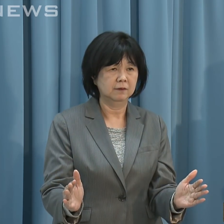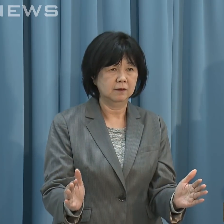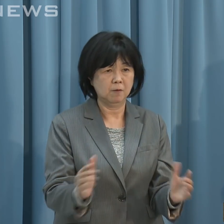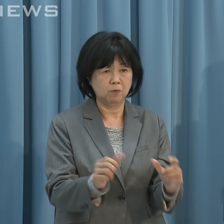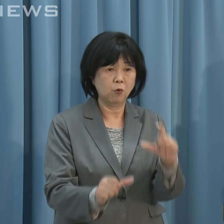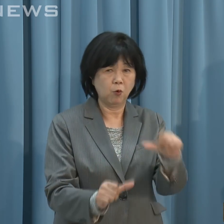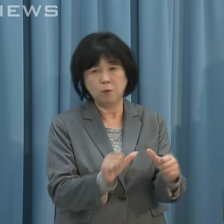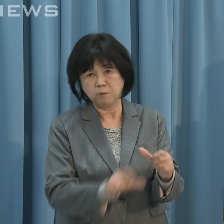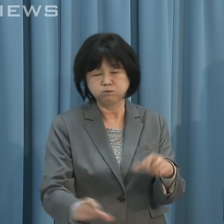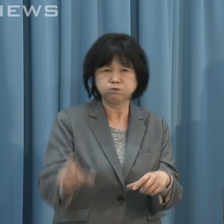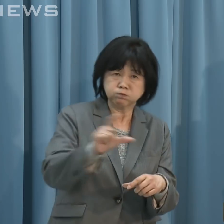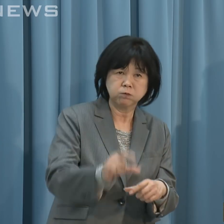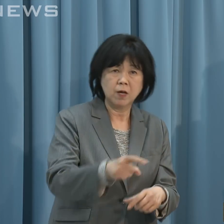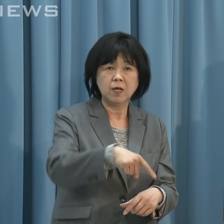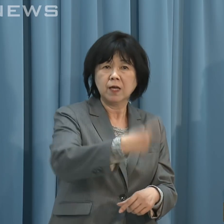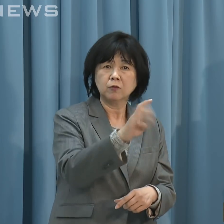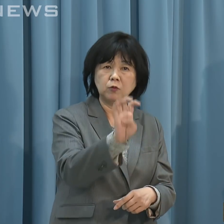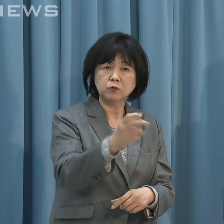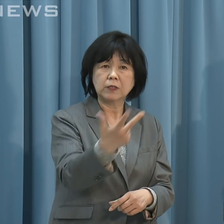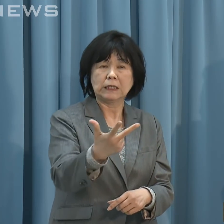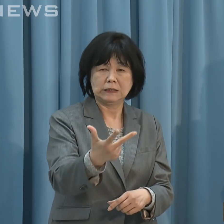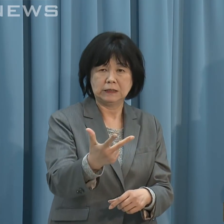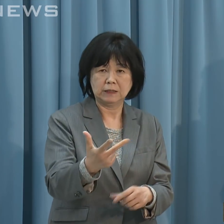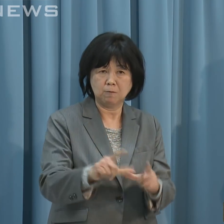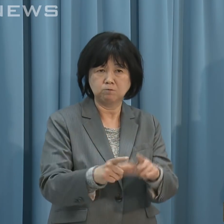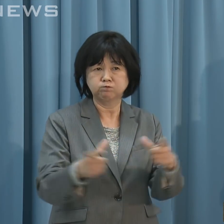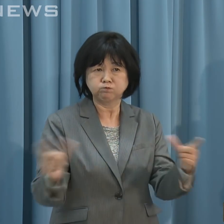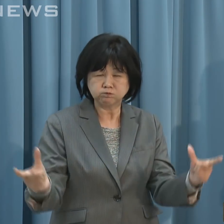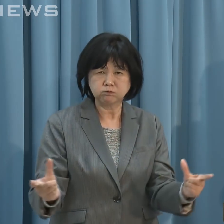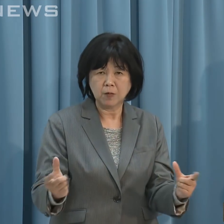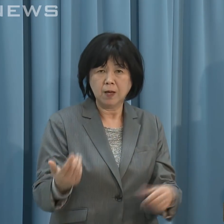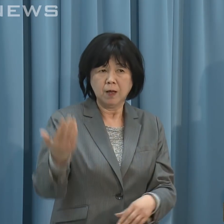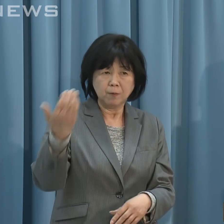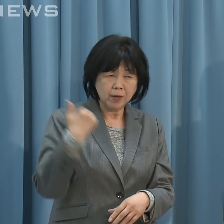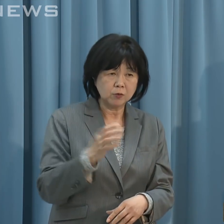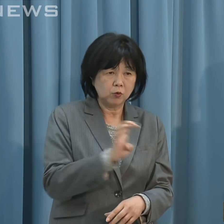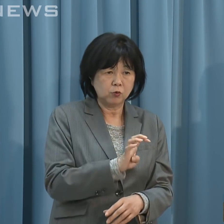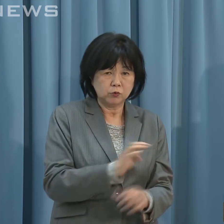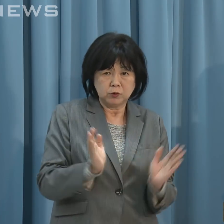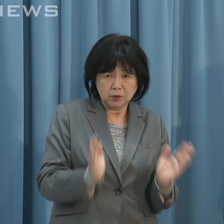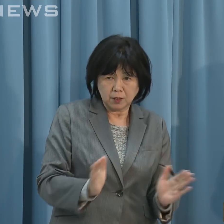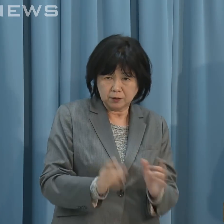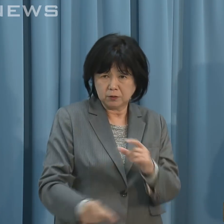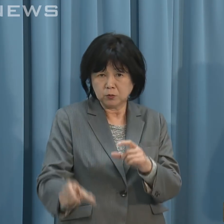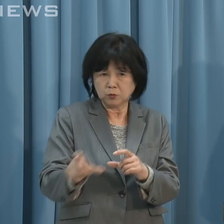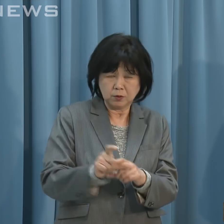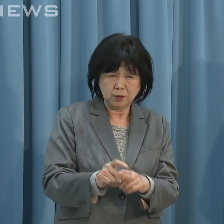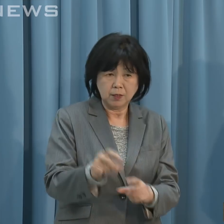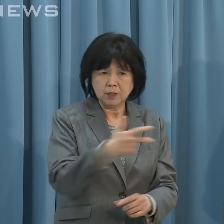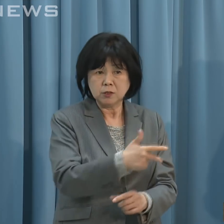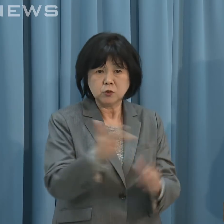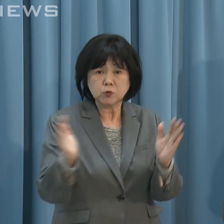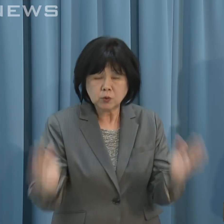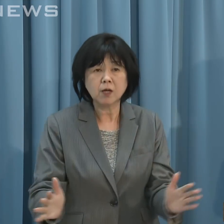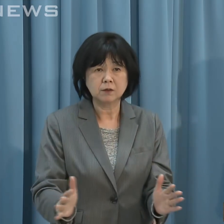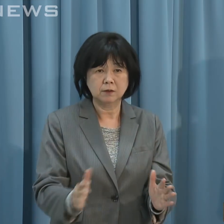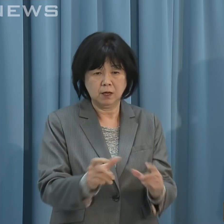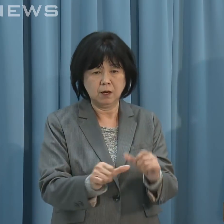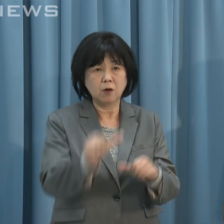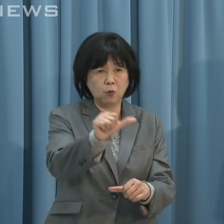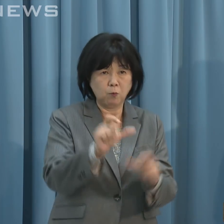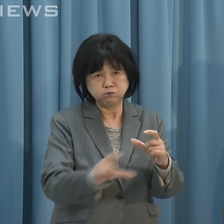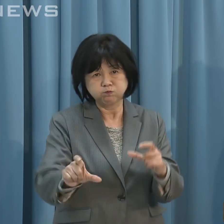5倍を超える147人が、前の40日間に加えて1週間で5